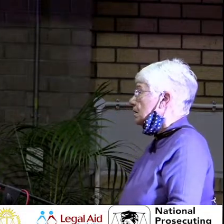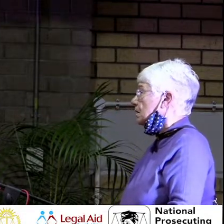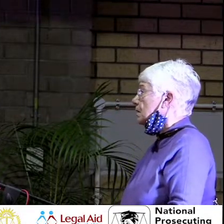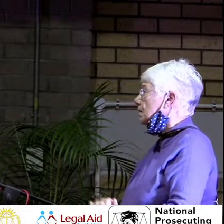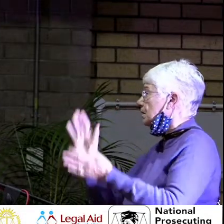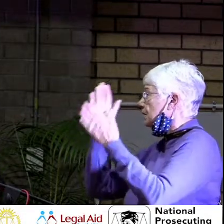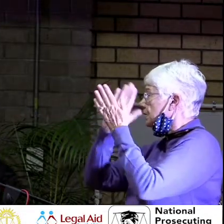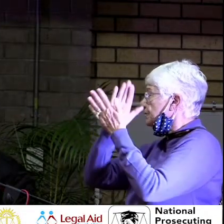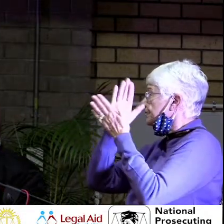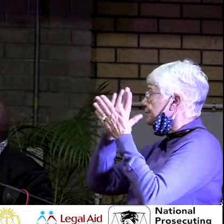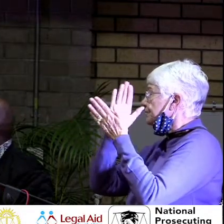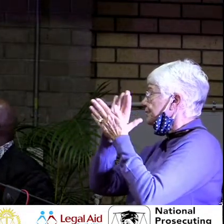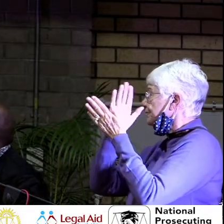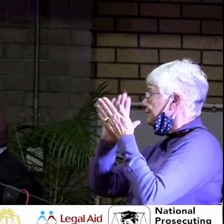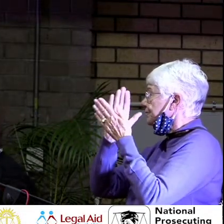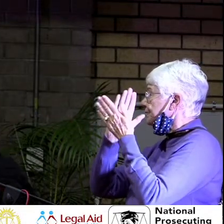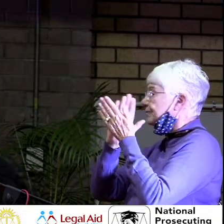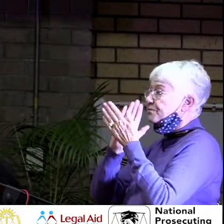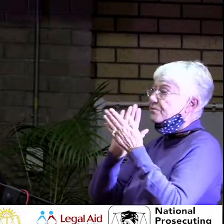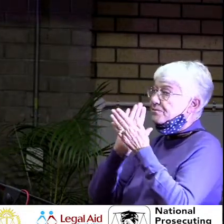applause.